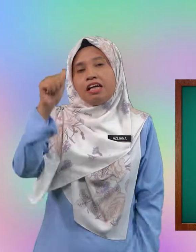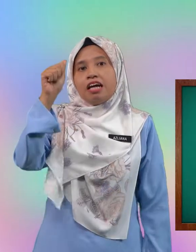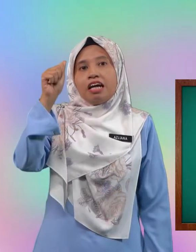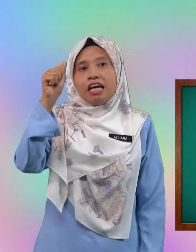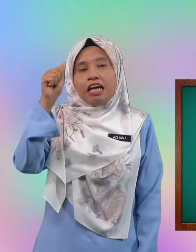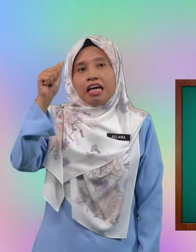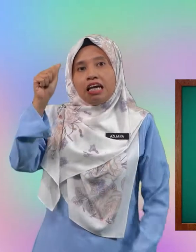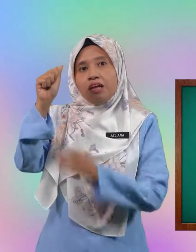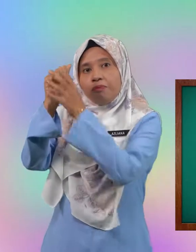A